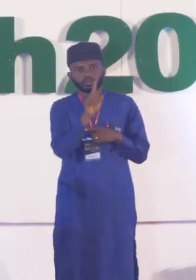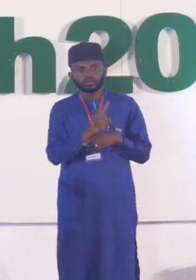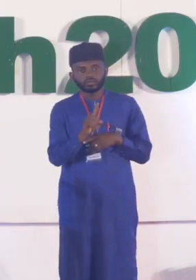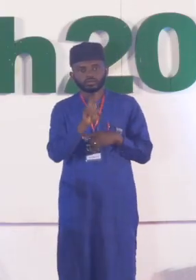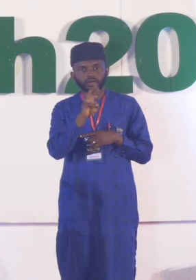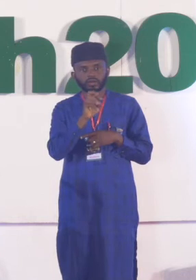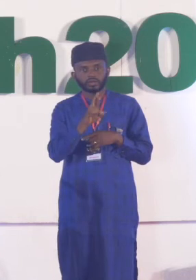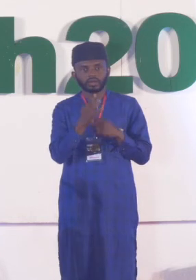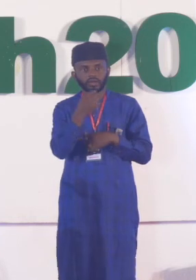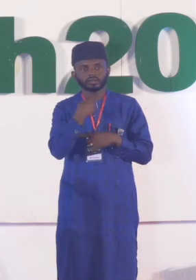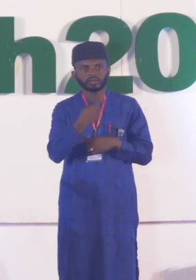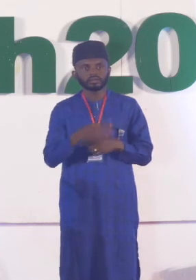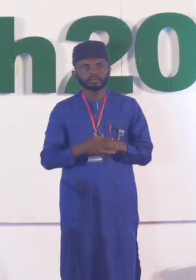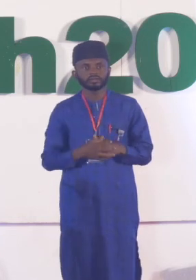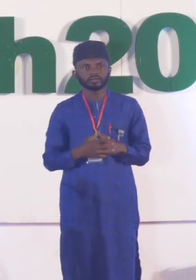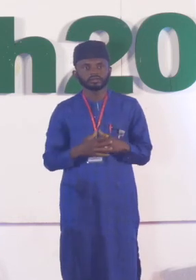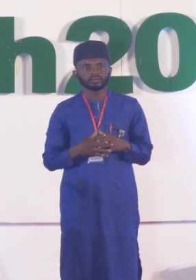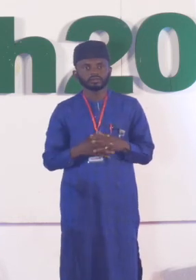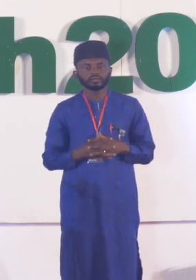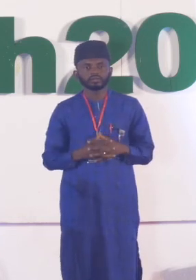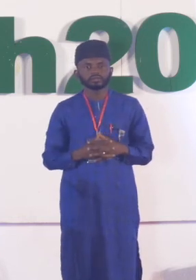said, وَنُفِخَ فِي